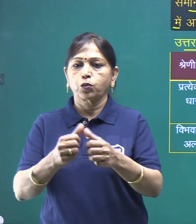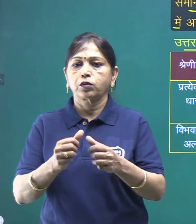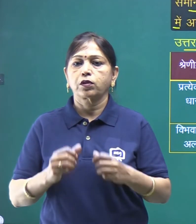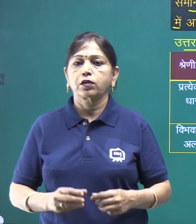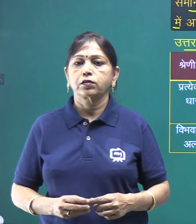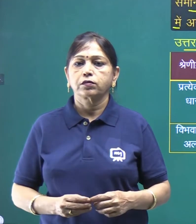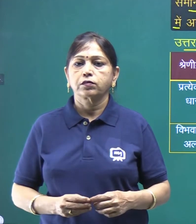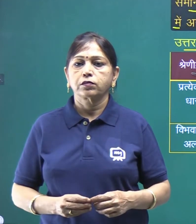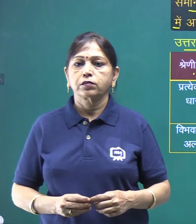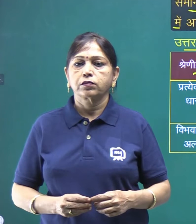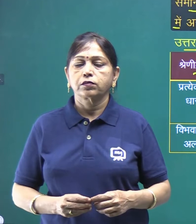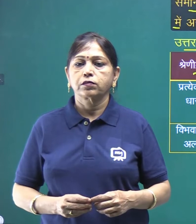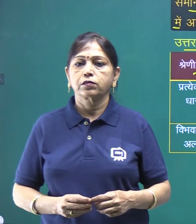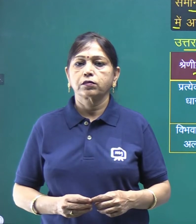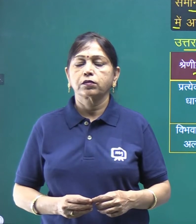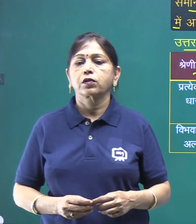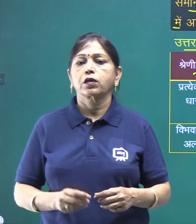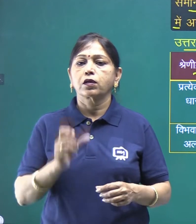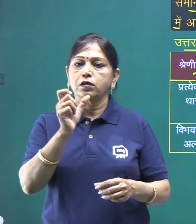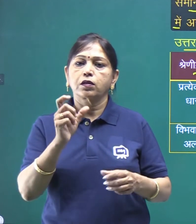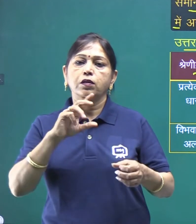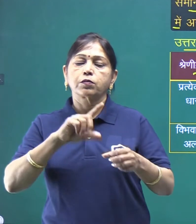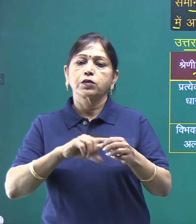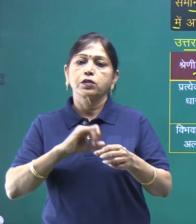उत्तर, श्रेणी क्रम संयोजन,